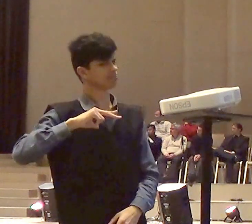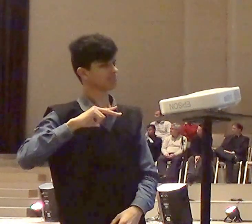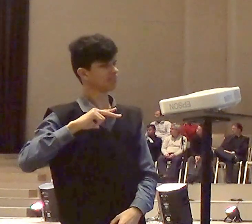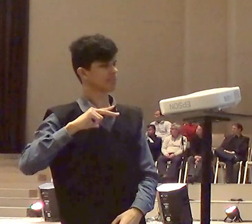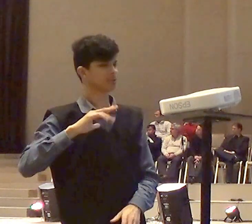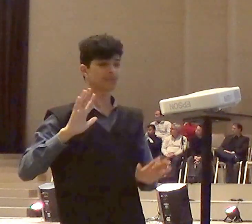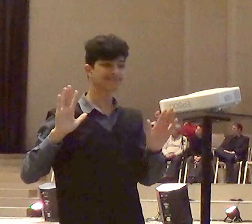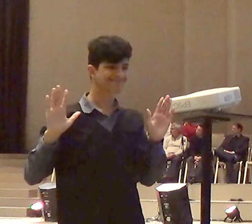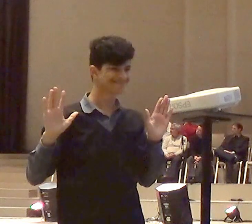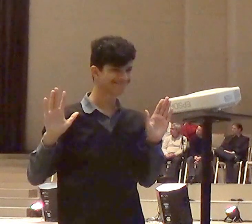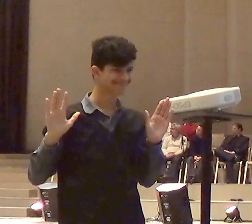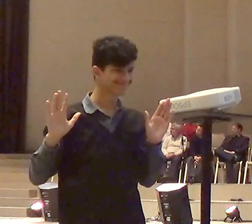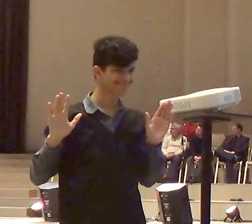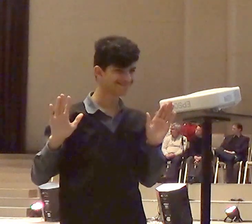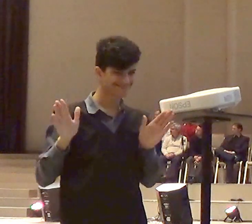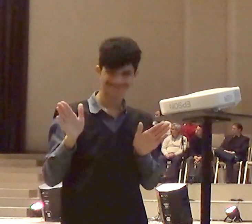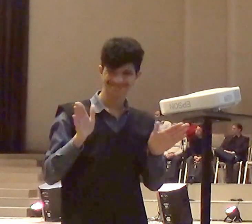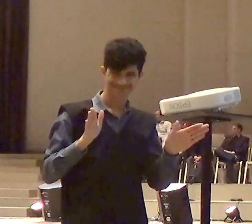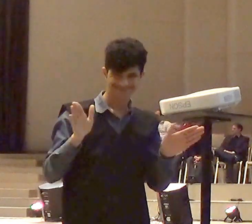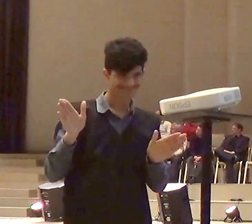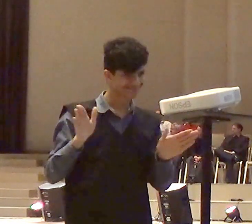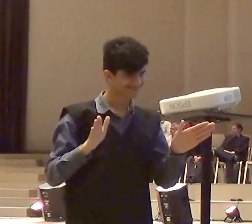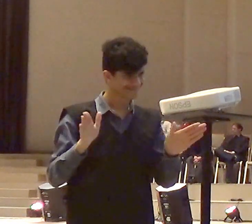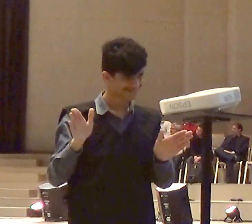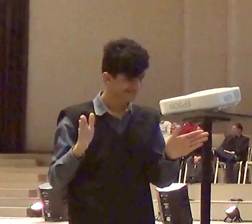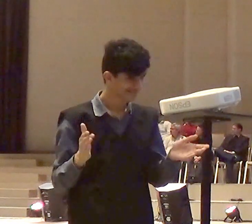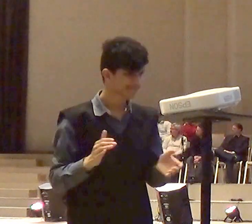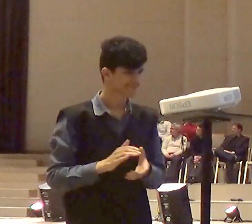para de buscar força nas pessoas